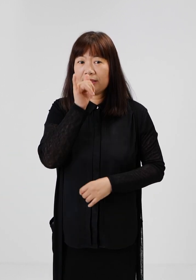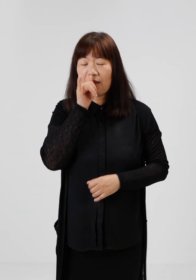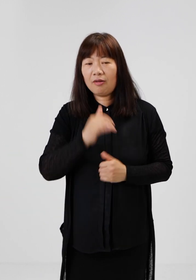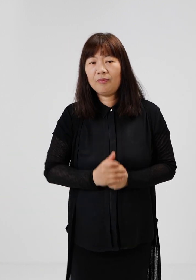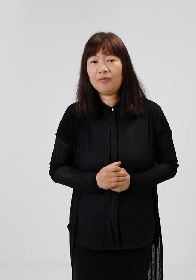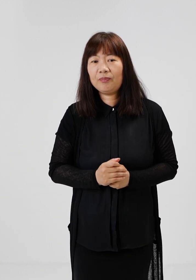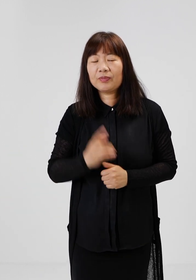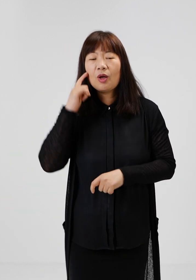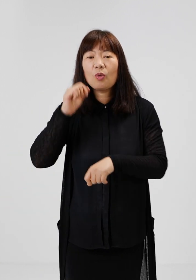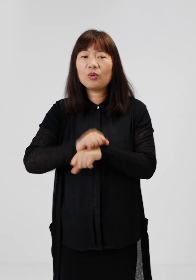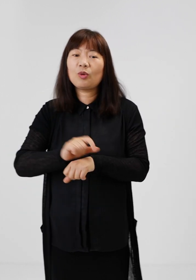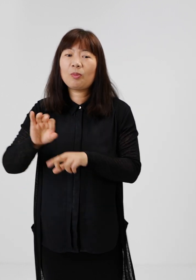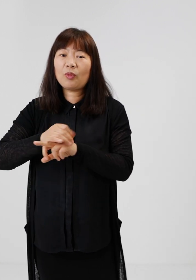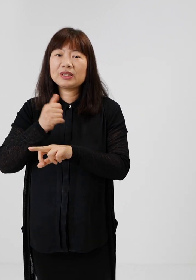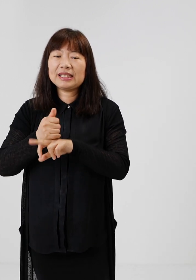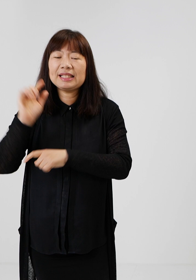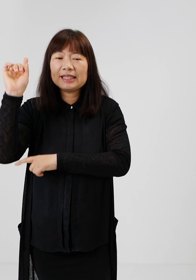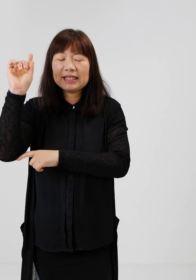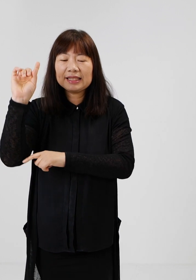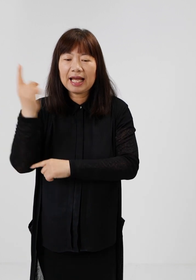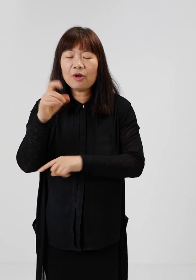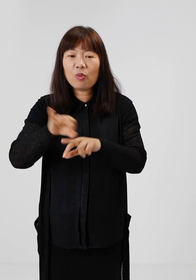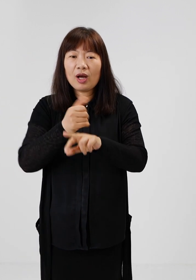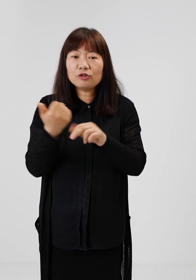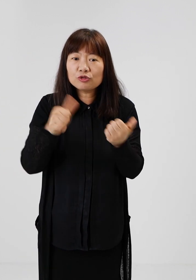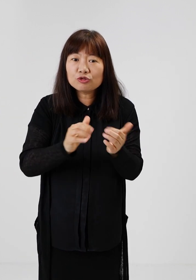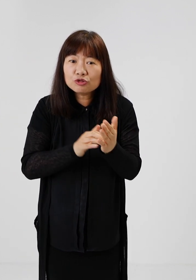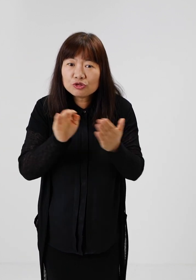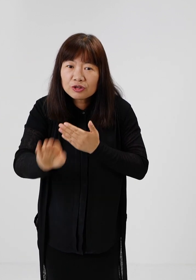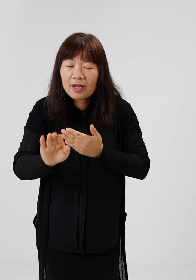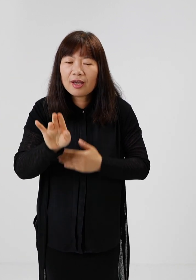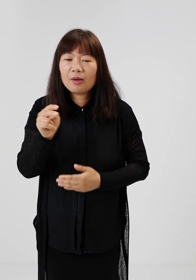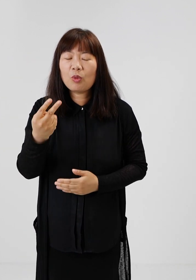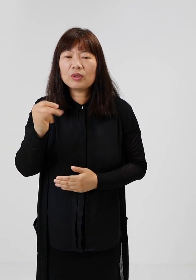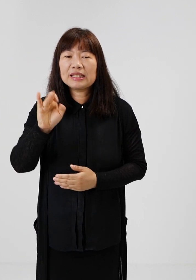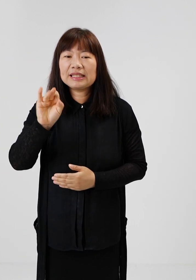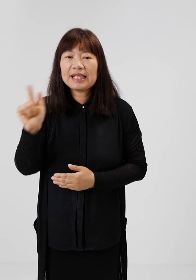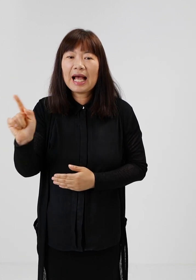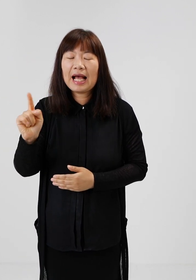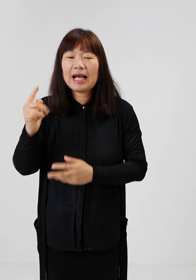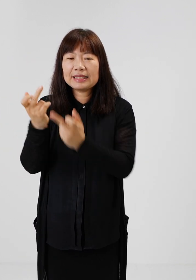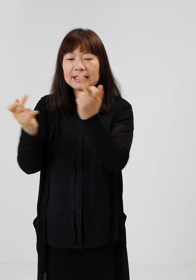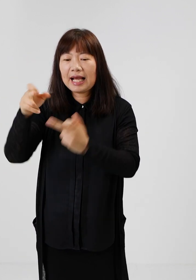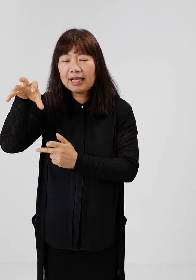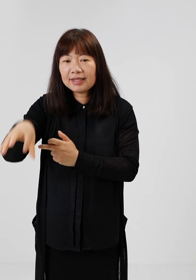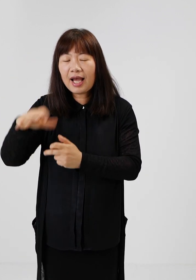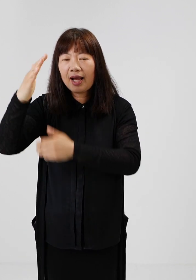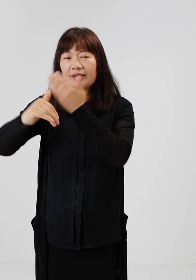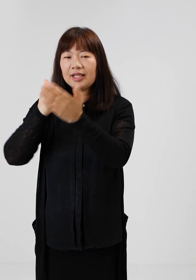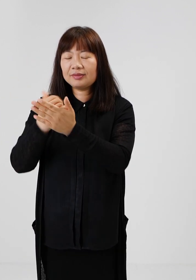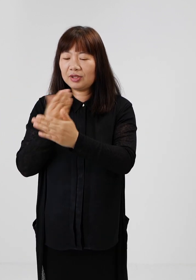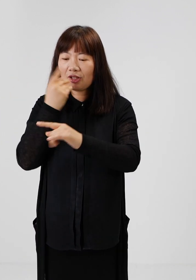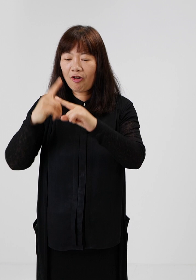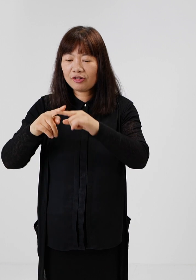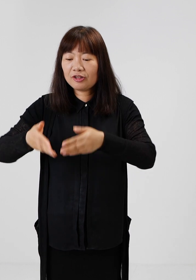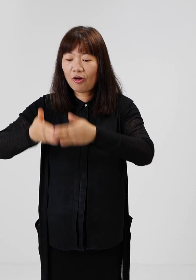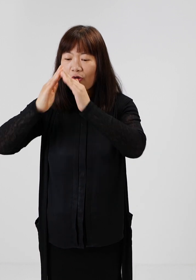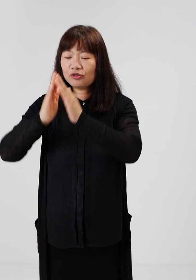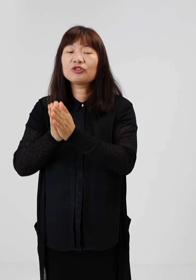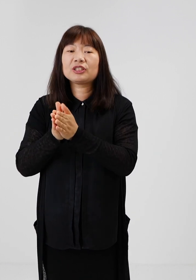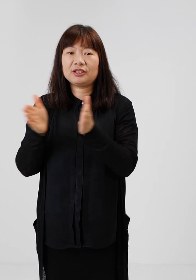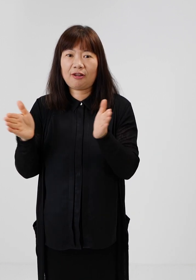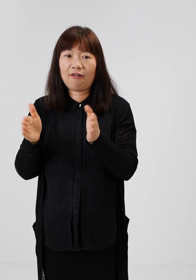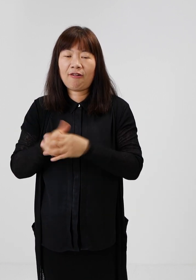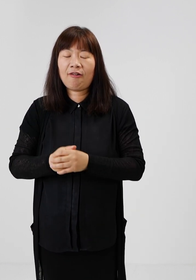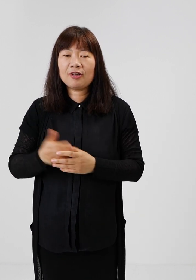솔로몬이 다윗이 죽고 나서 모리아 산에다 하나님의 성전을 건축하기 시작합니다.